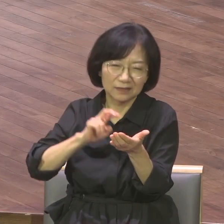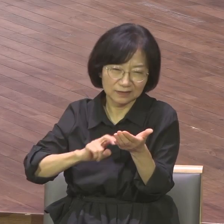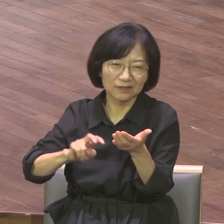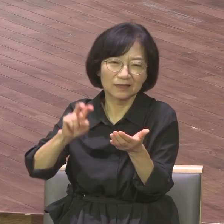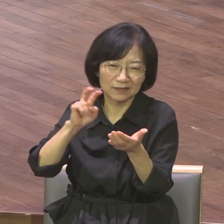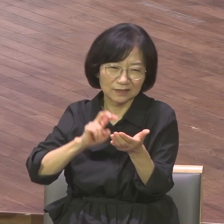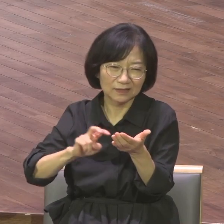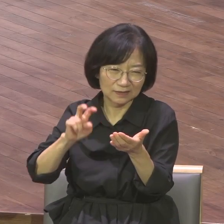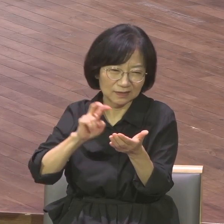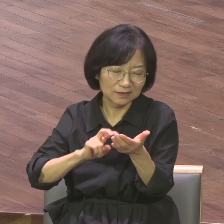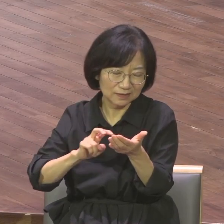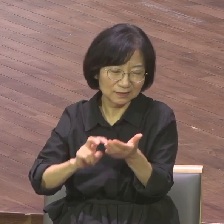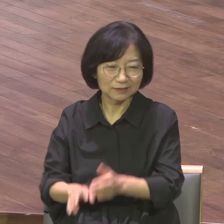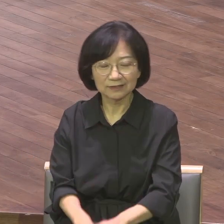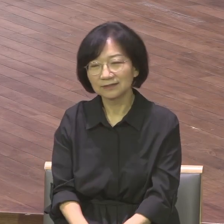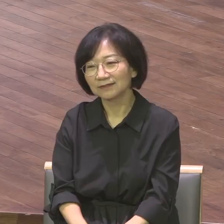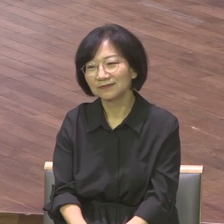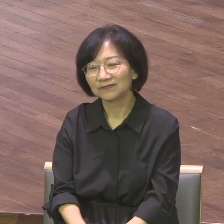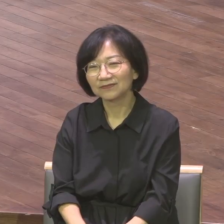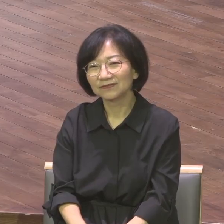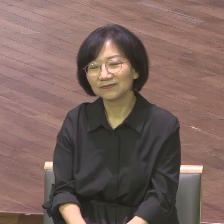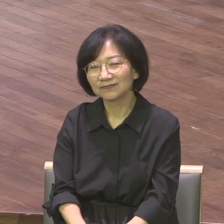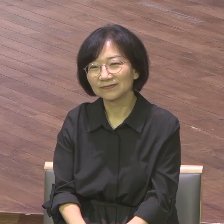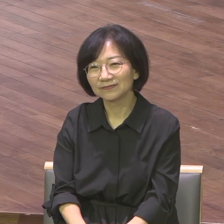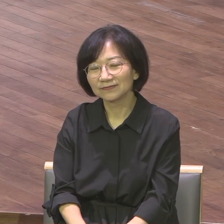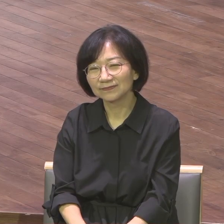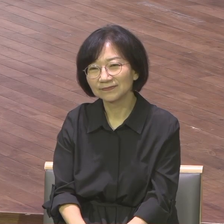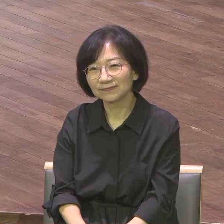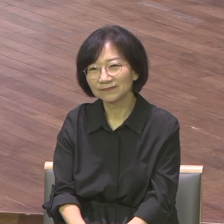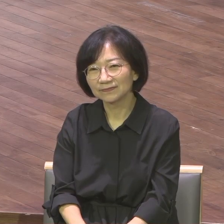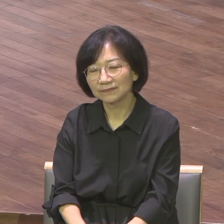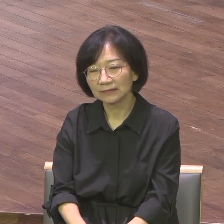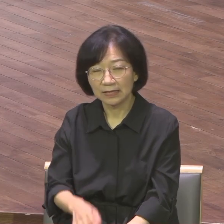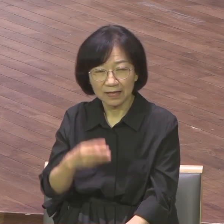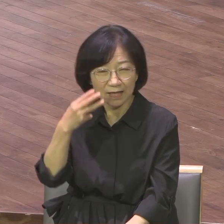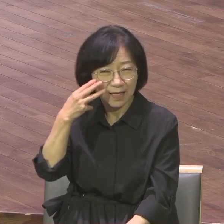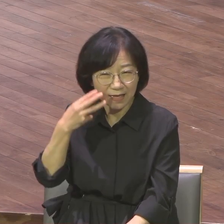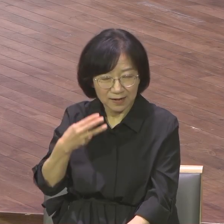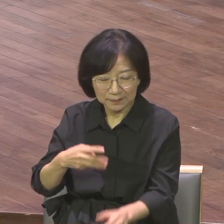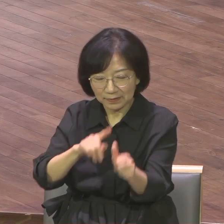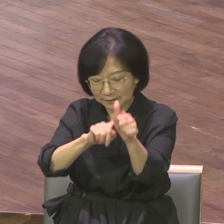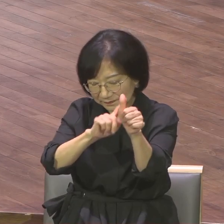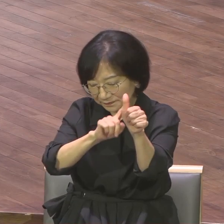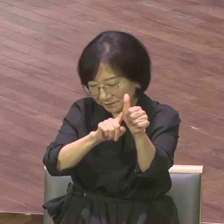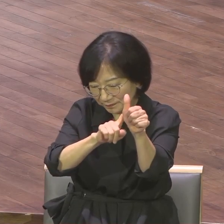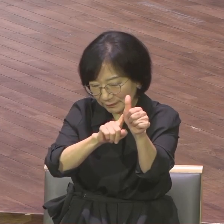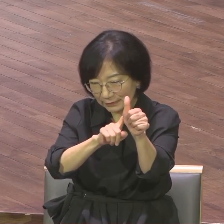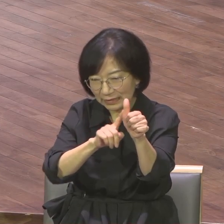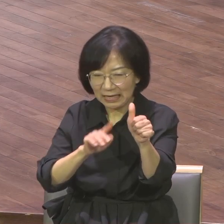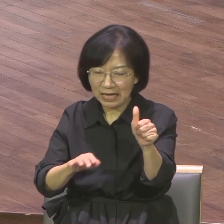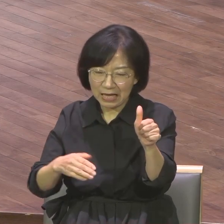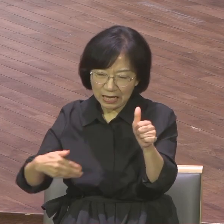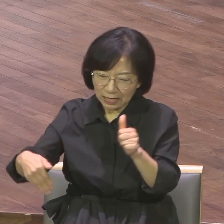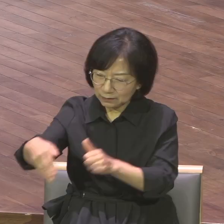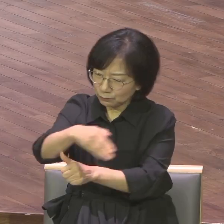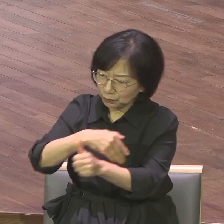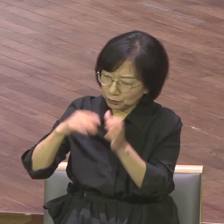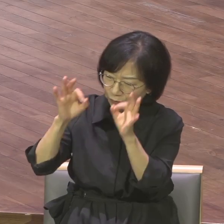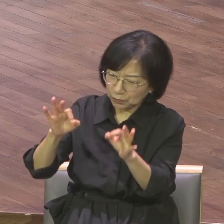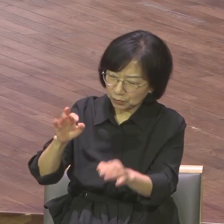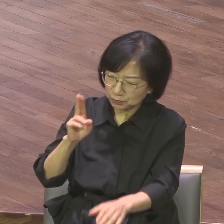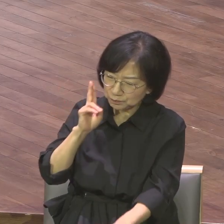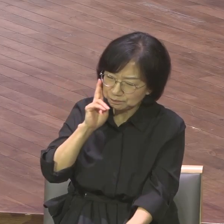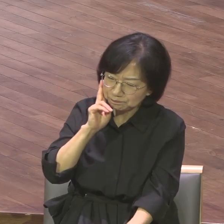그런데 여기서 끝나는 것이 아니라 예레미야는 비참한 현실 속에서 그대로 머물러 있는